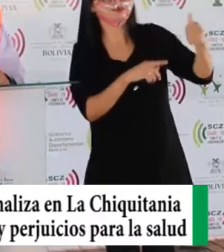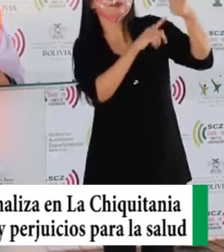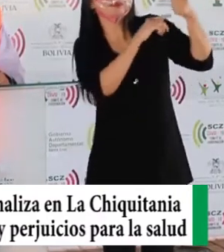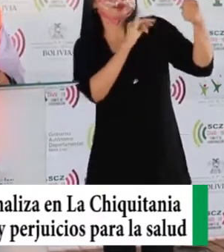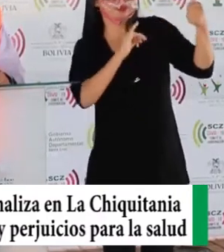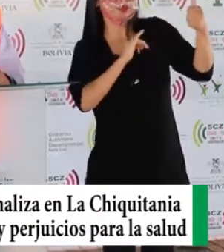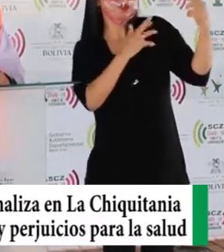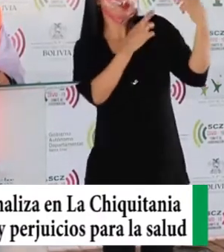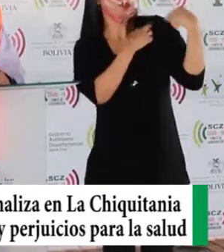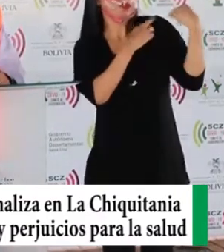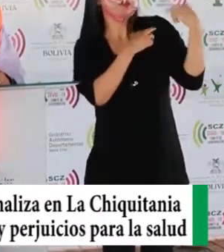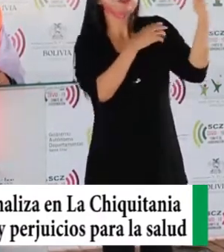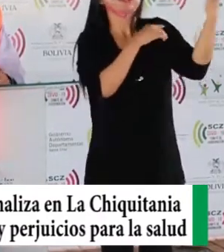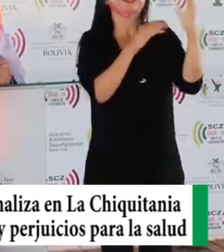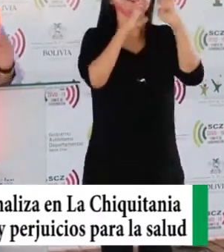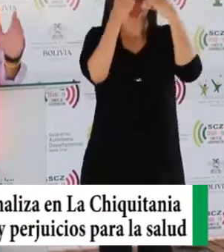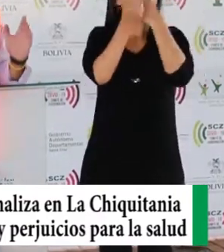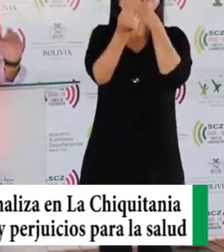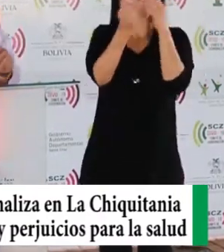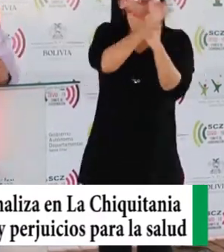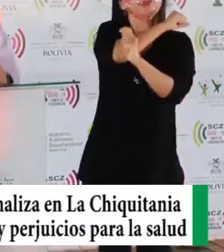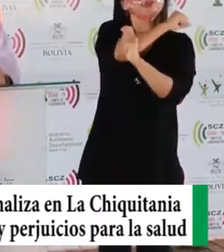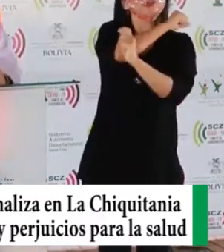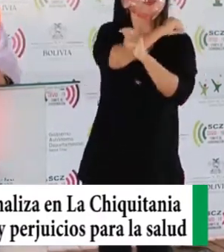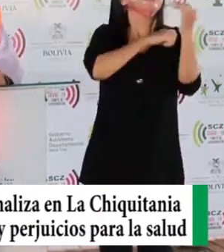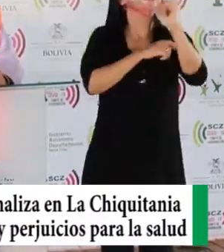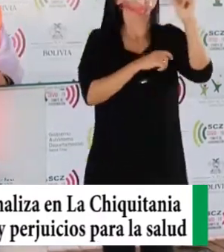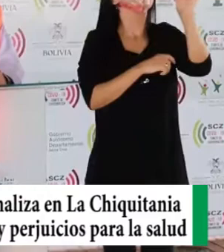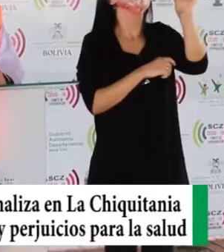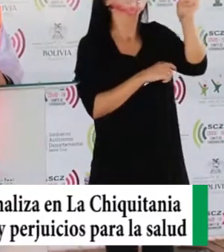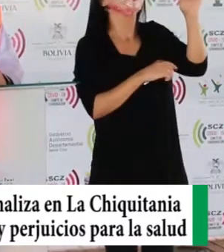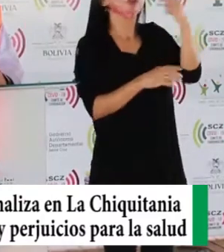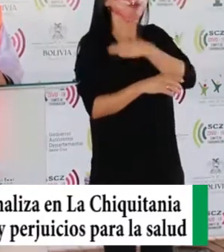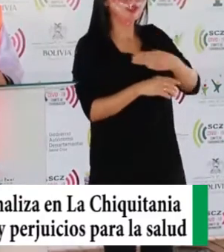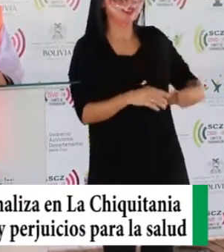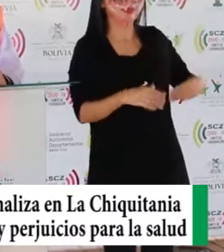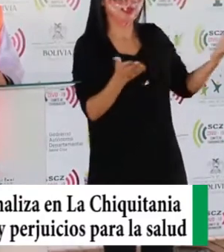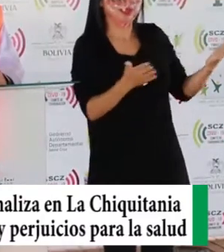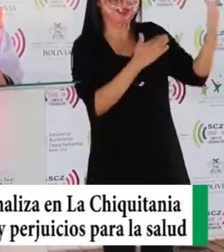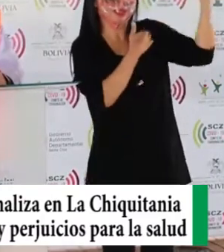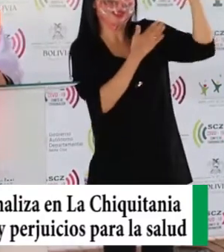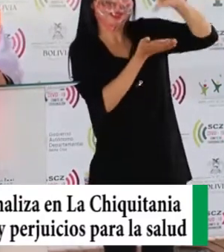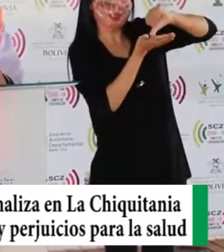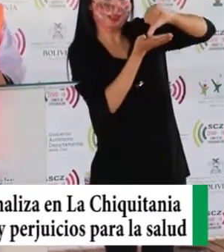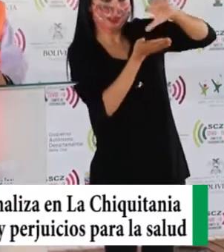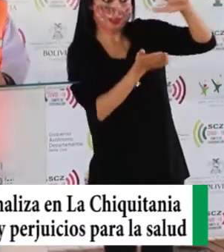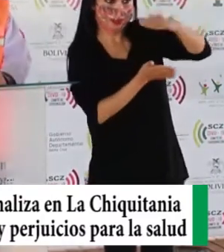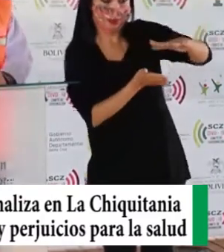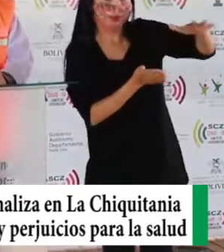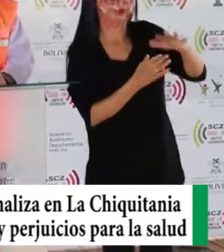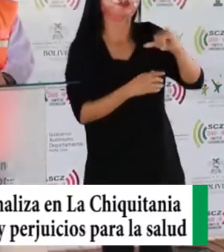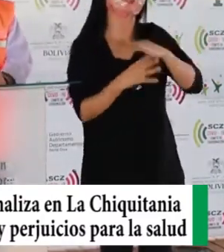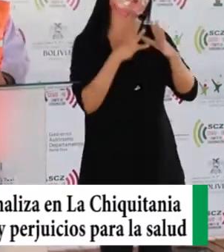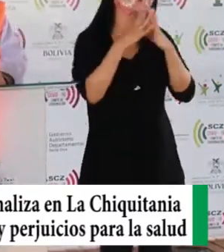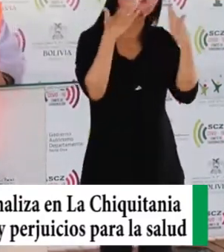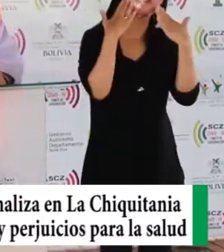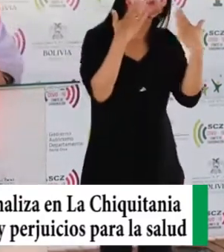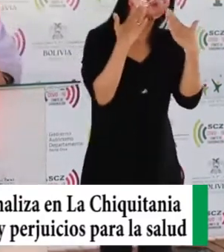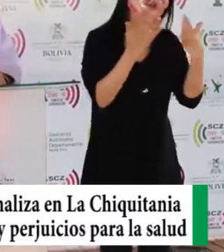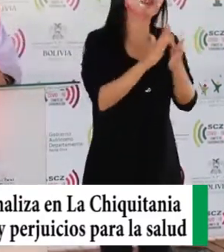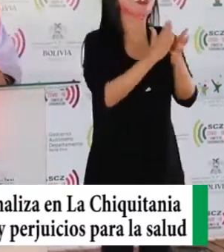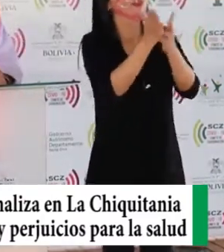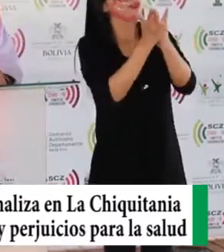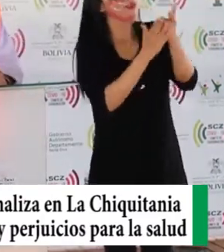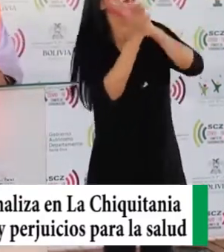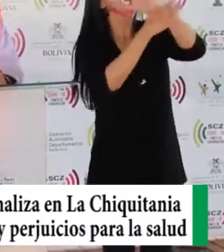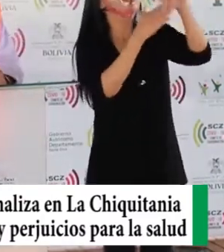brigada médica que estuvo en el torno, así como en los 4 municipios de la provincia de Andrés Ibáñez. Quiero agradecer